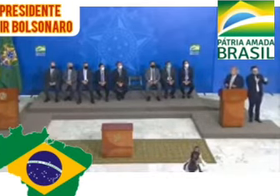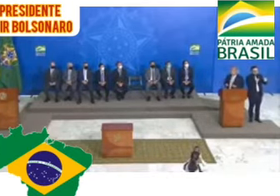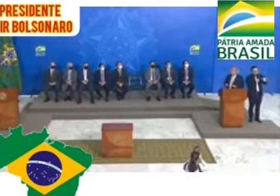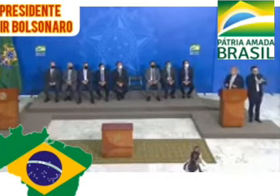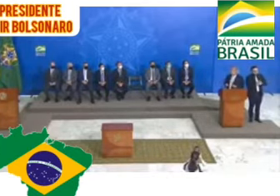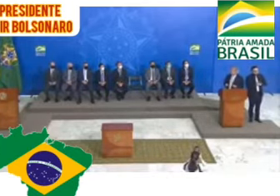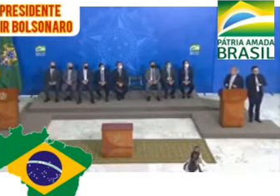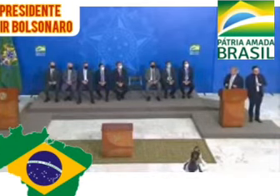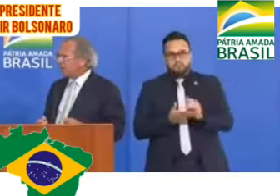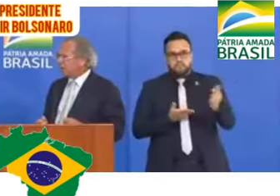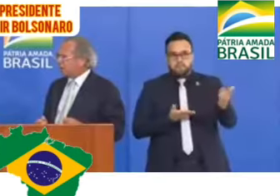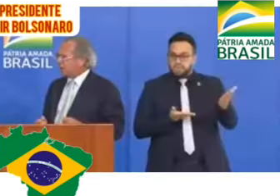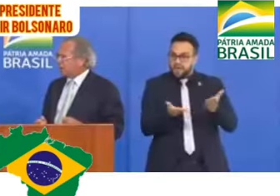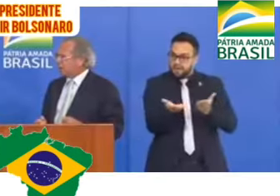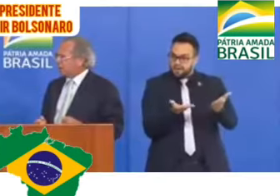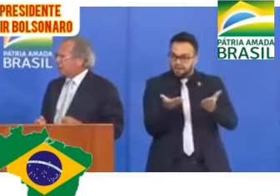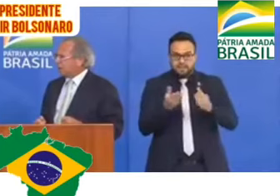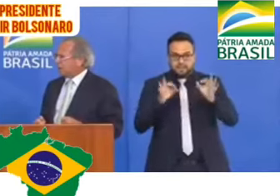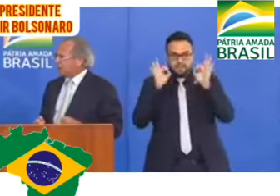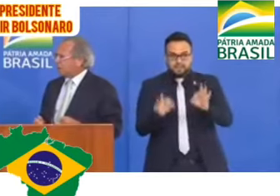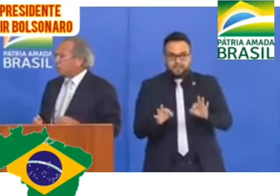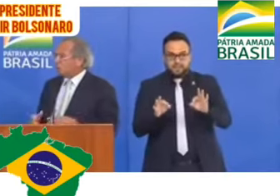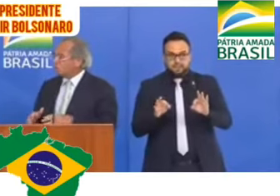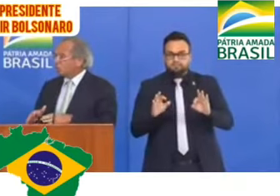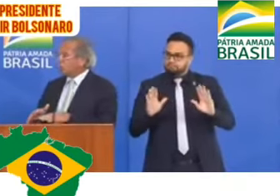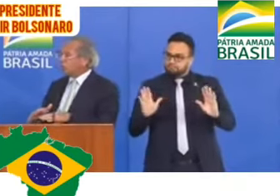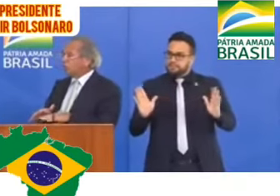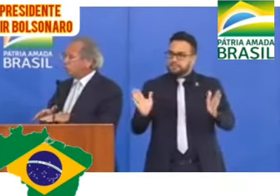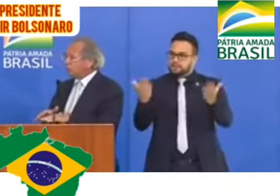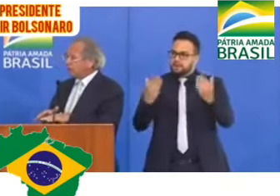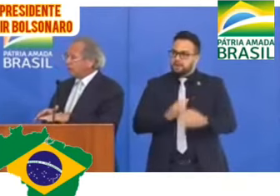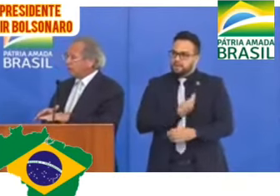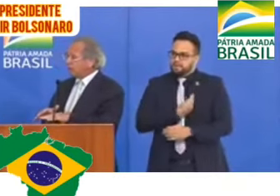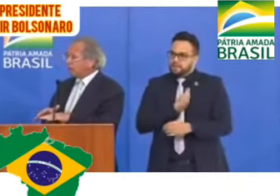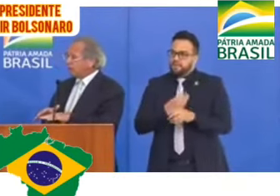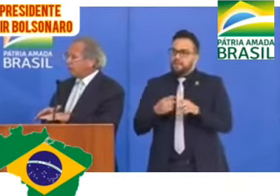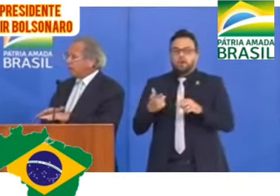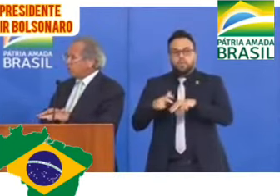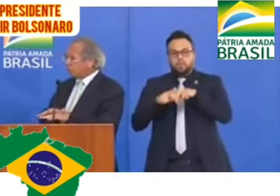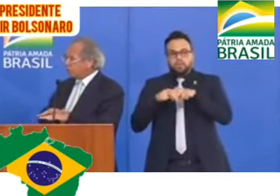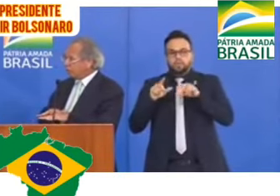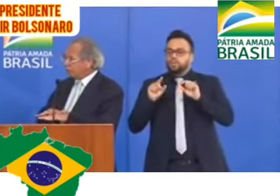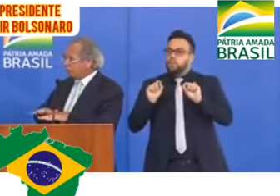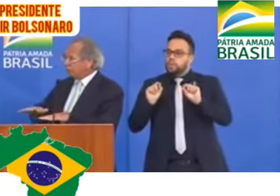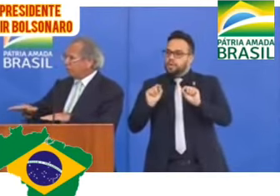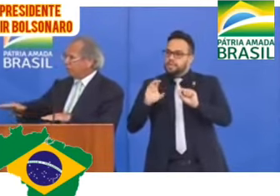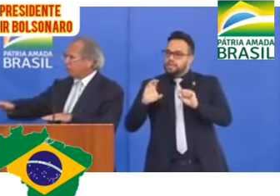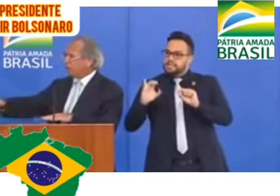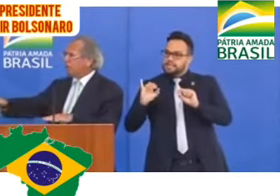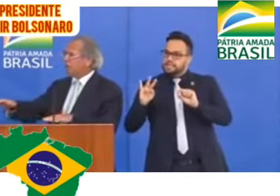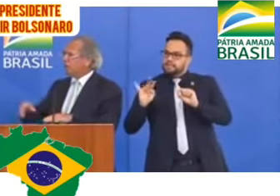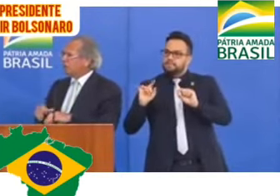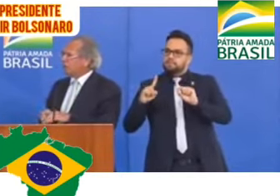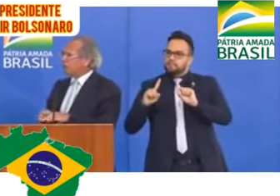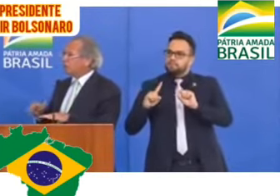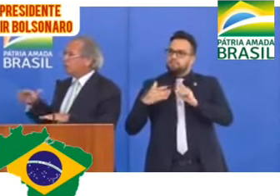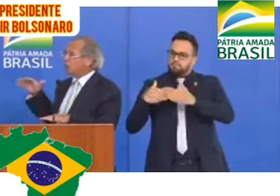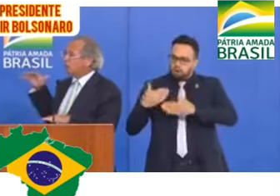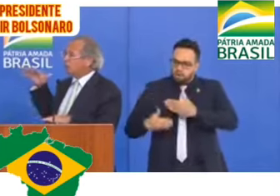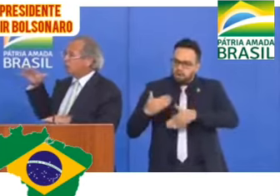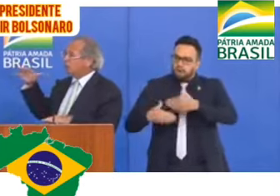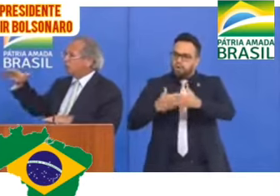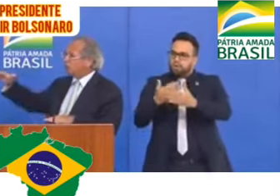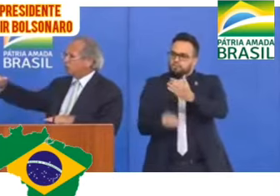retorno seguro ao trabalho. Então, com a construção civil expandindo e gerando emprego por um lado, com